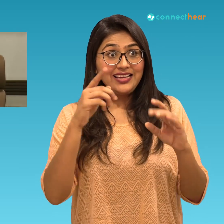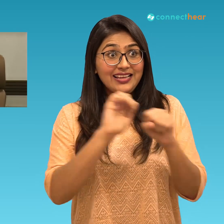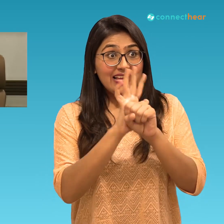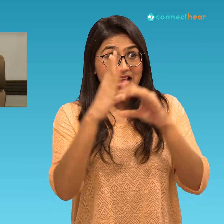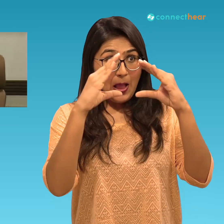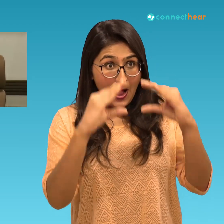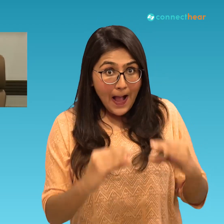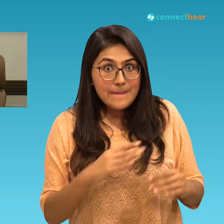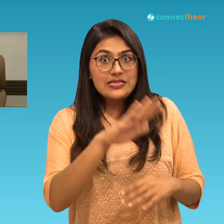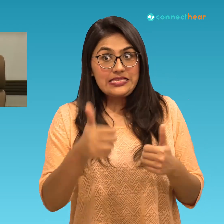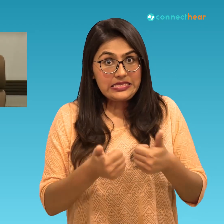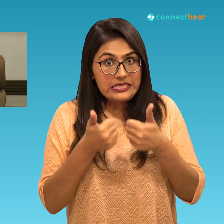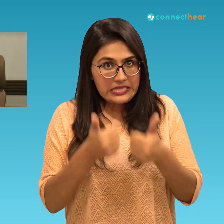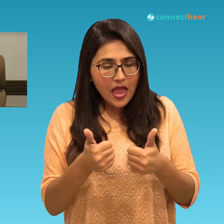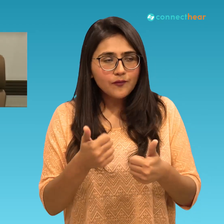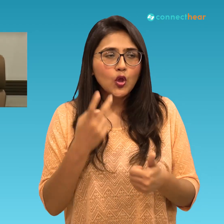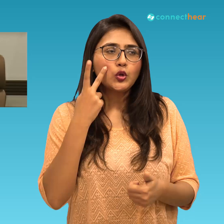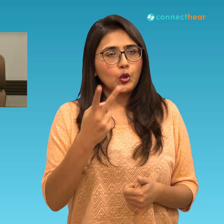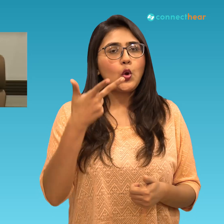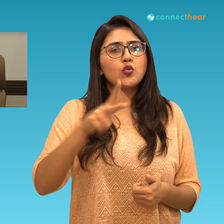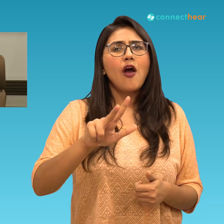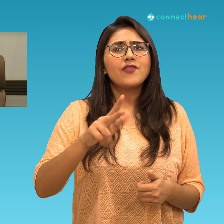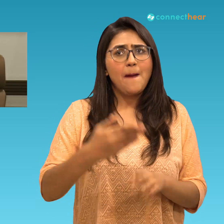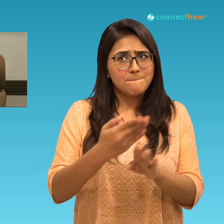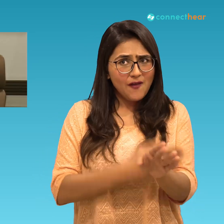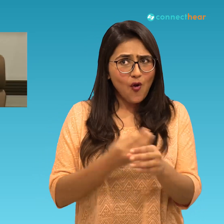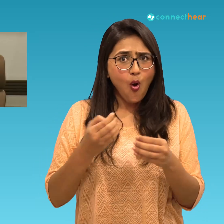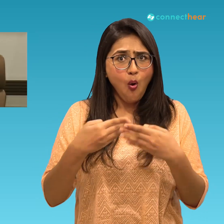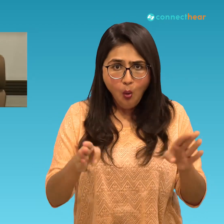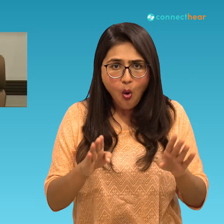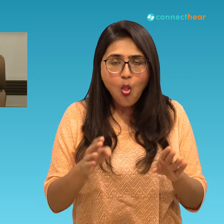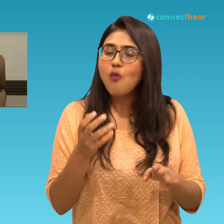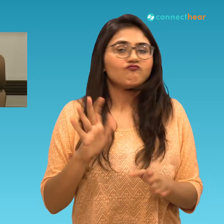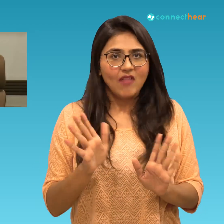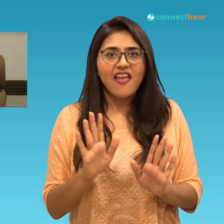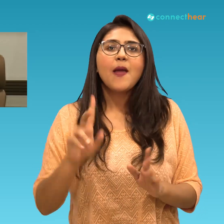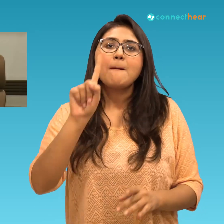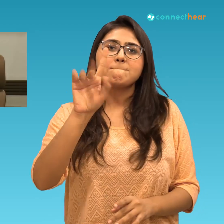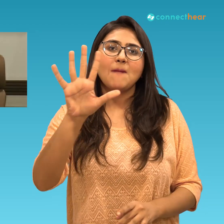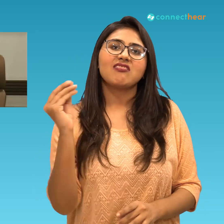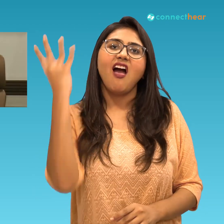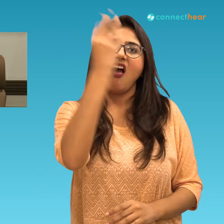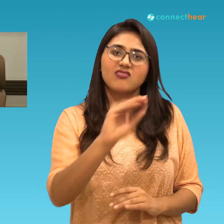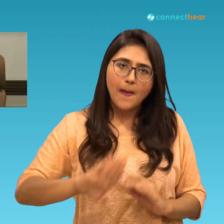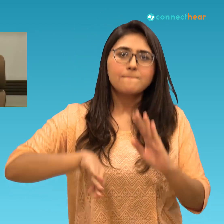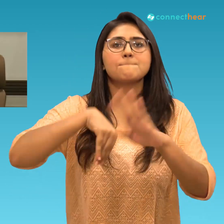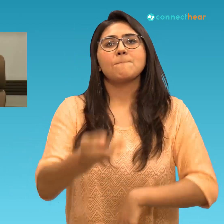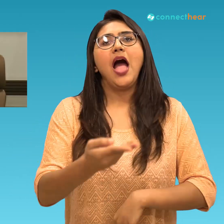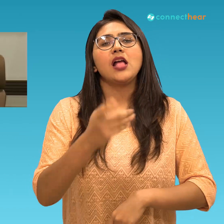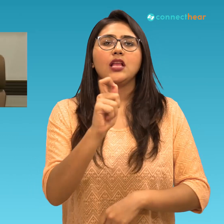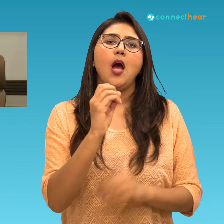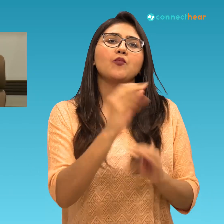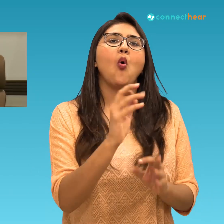हुई तो फिर सोचेंगे कि उसको टाइम से पहले खोलें, वरना ये 15 दिनों के बाद इस इलाके में मज़ीद काम की